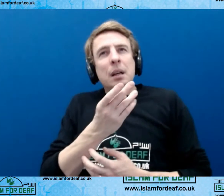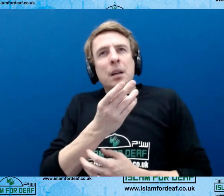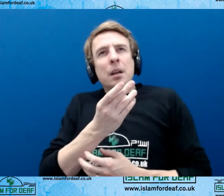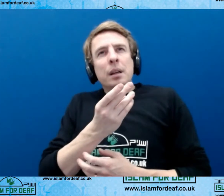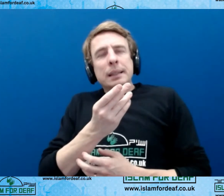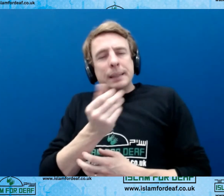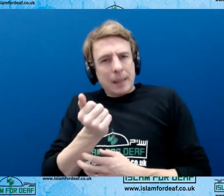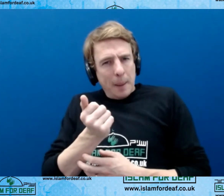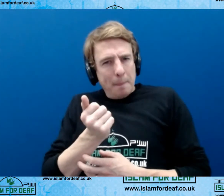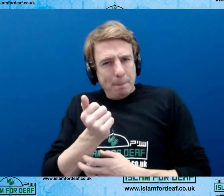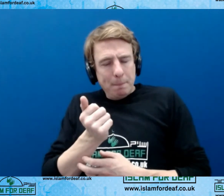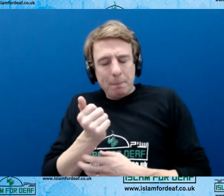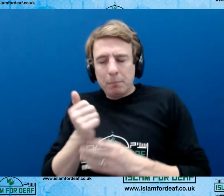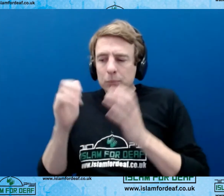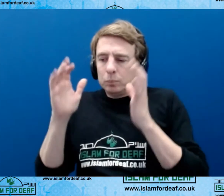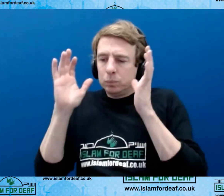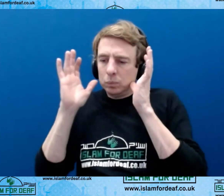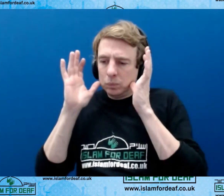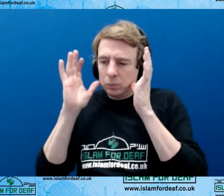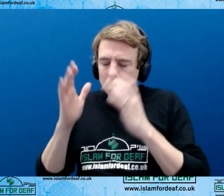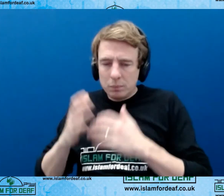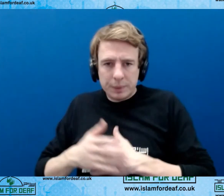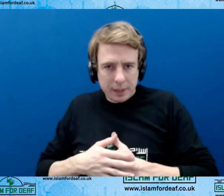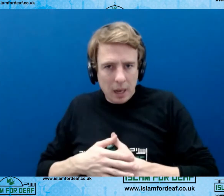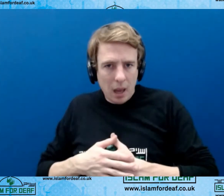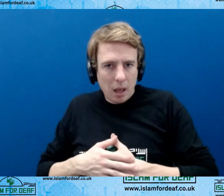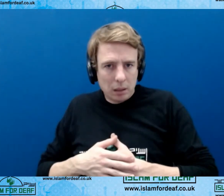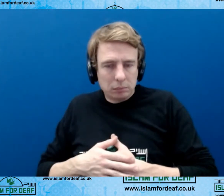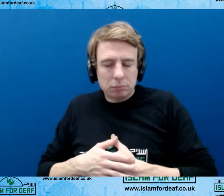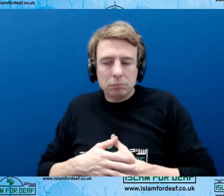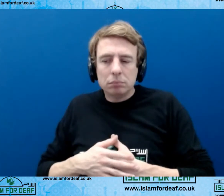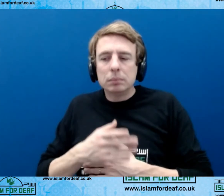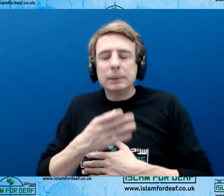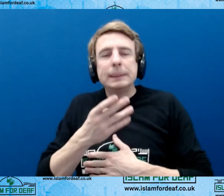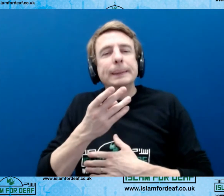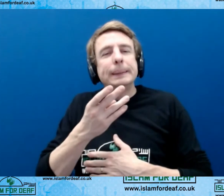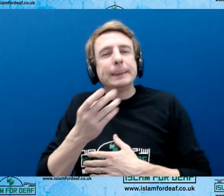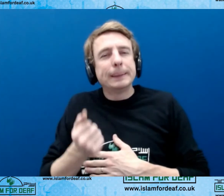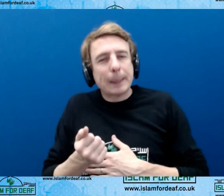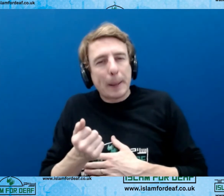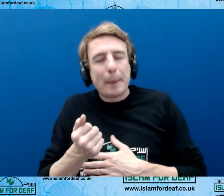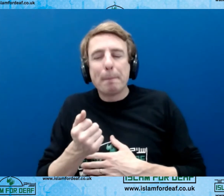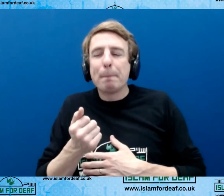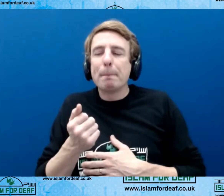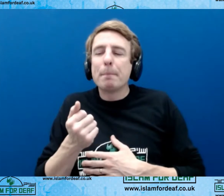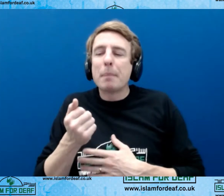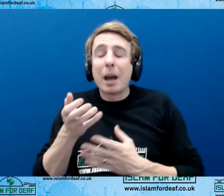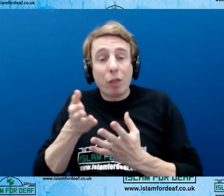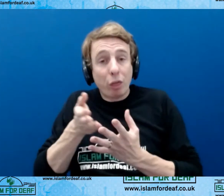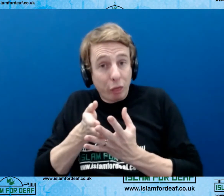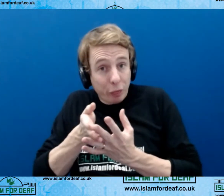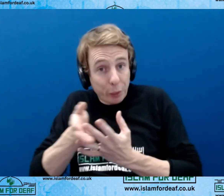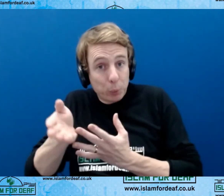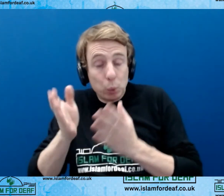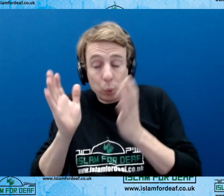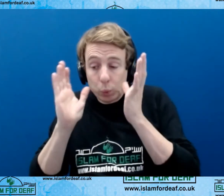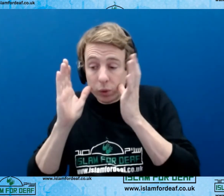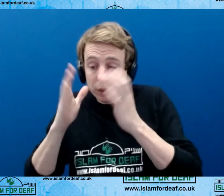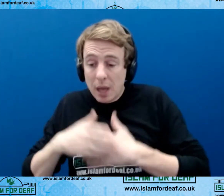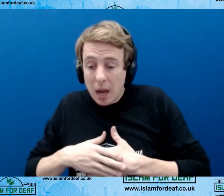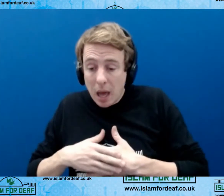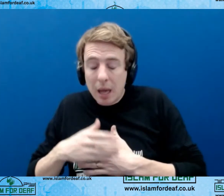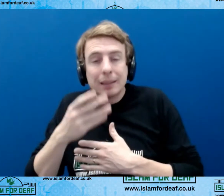a unmindfulness about the salah. السهو في الصلاة كلنا يسهى وينسى